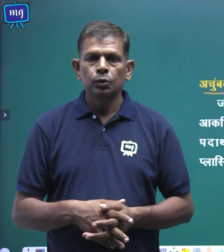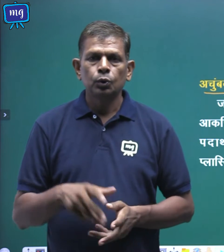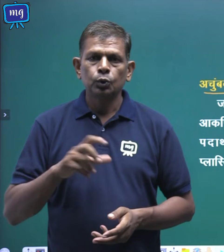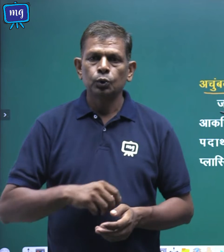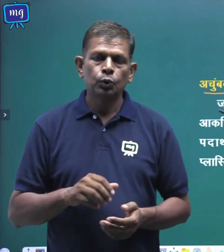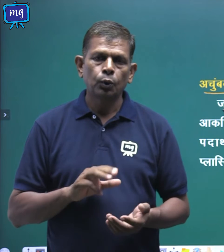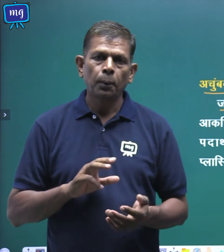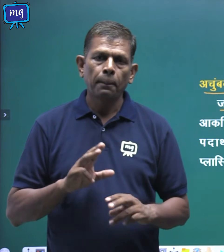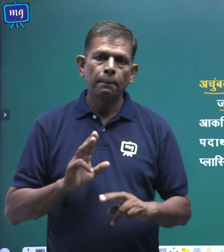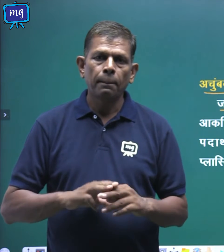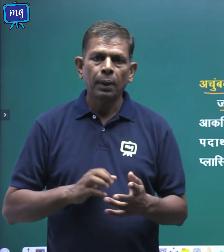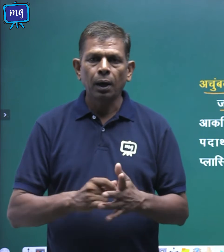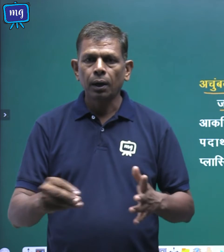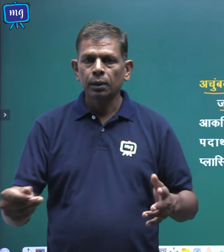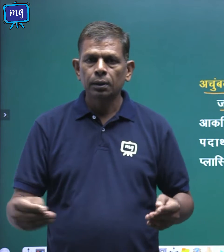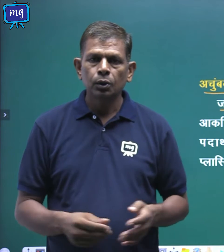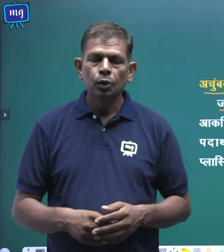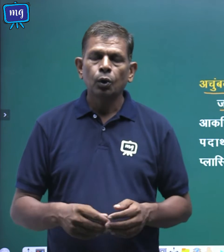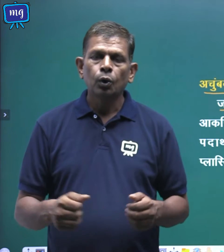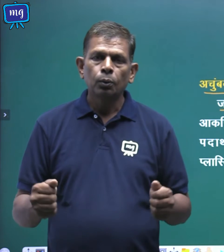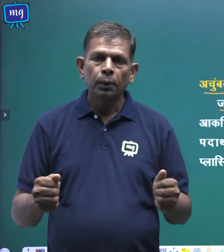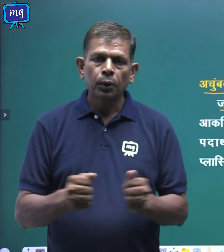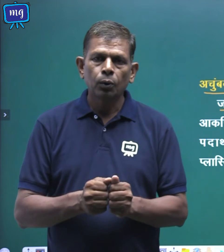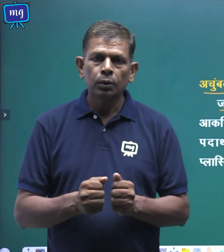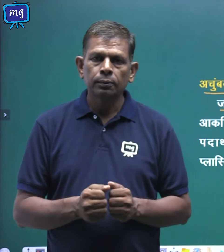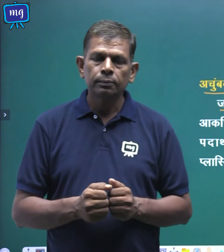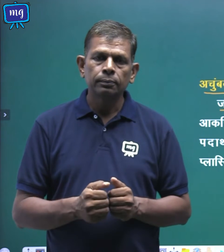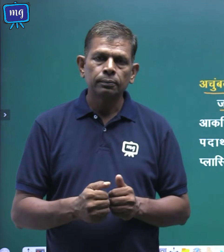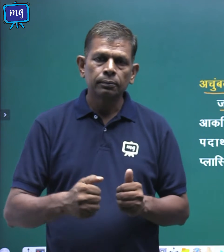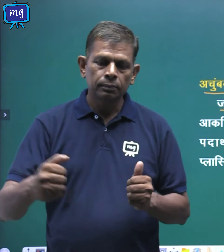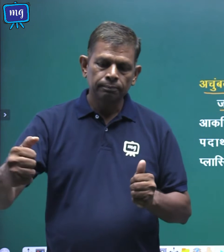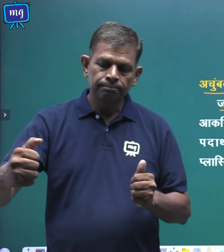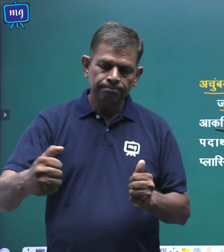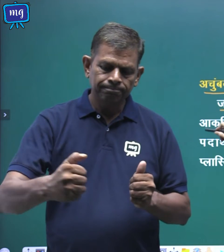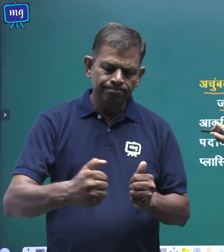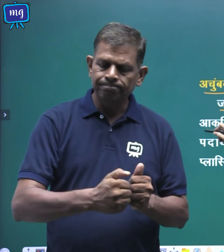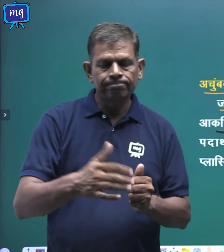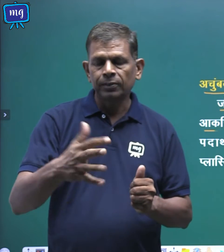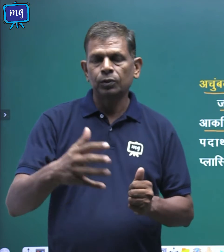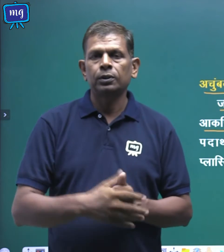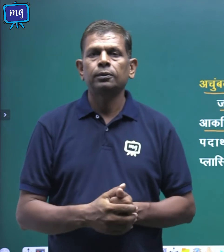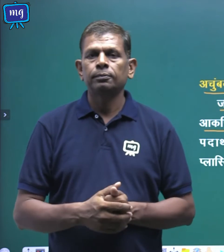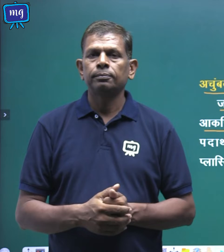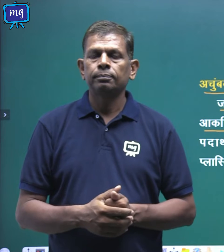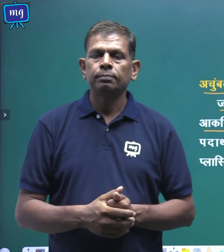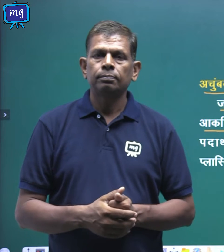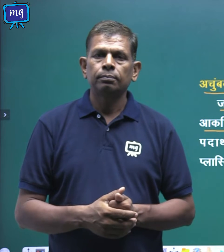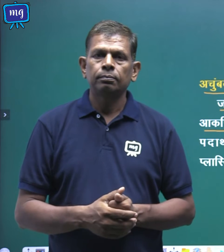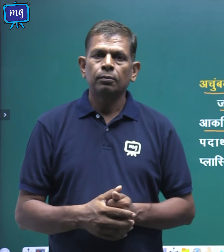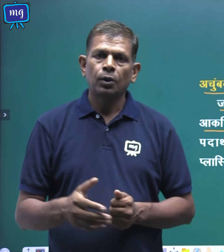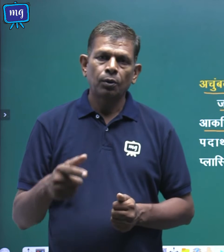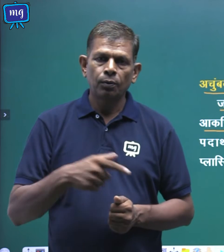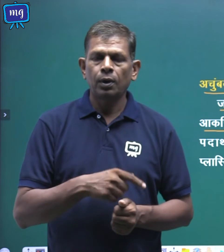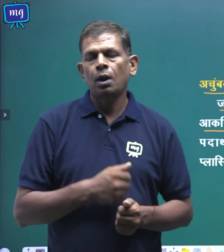जो पदार्थ चुंबक की ओर आकर्षित नहीं होते